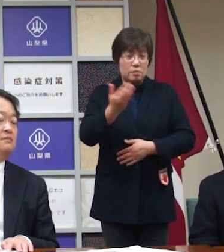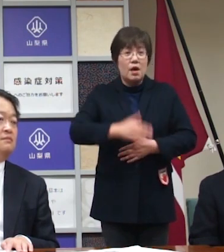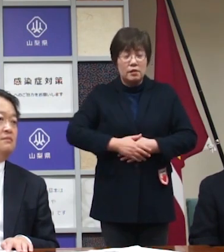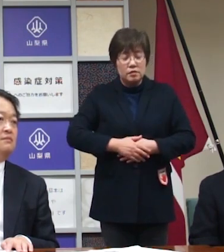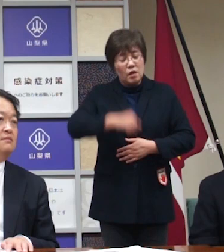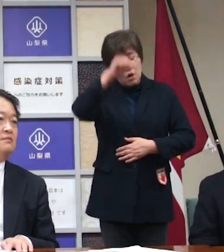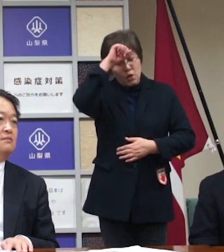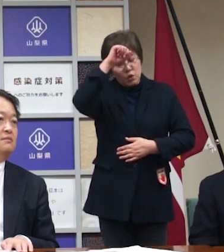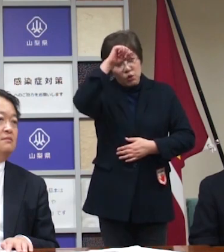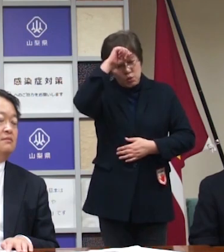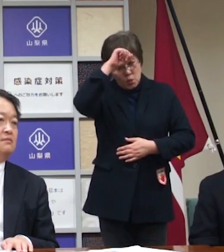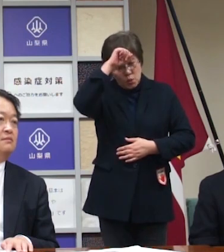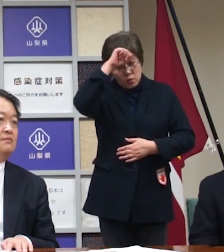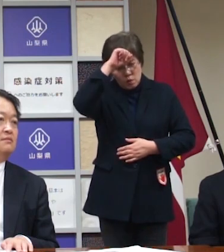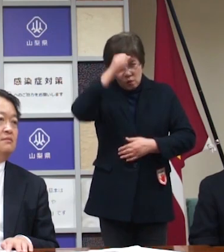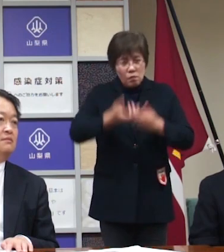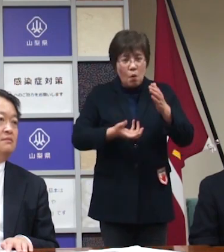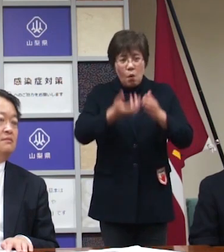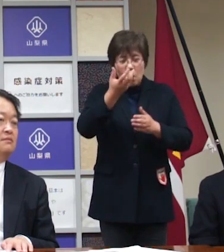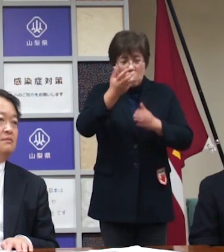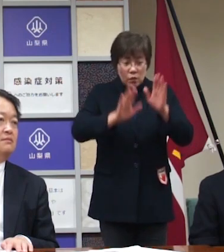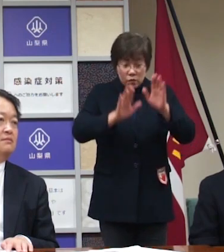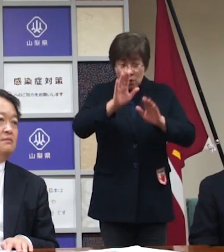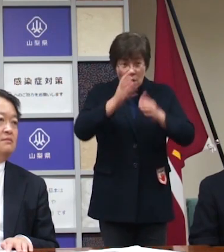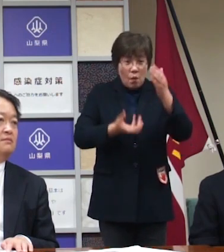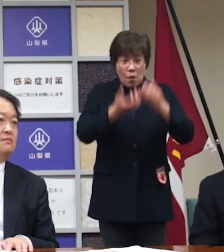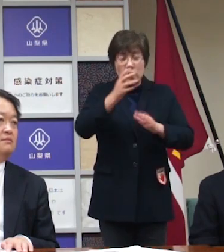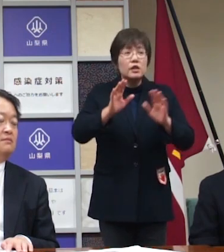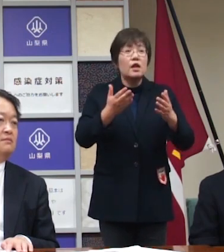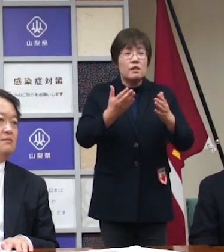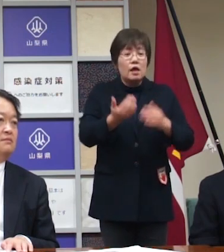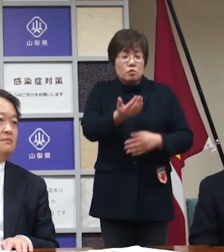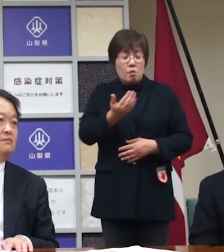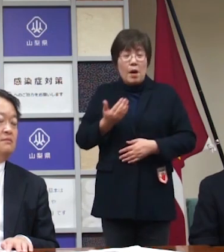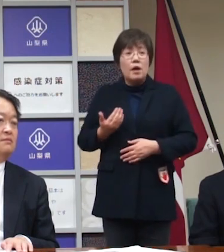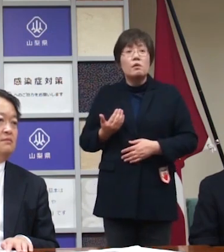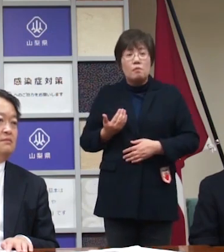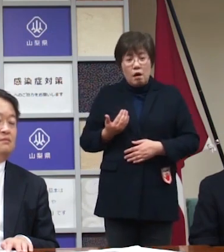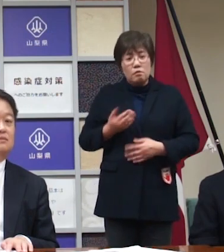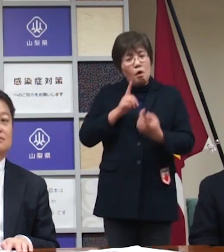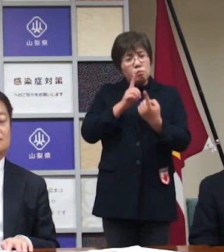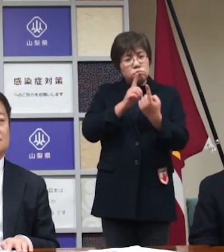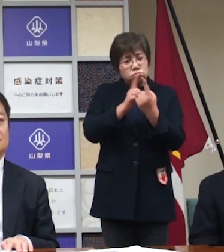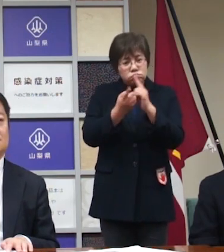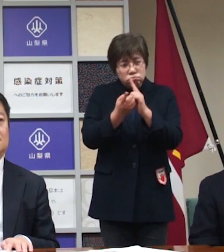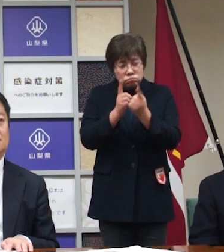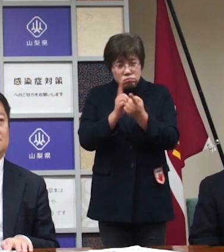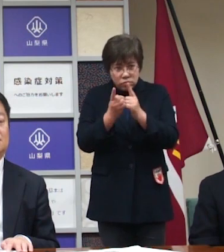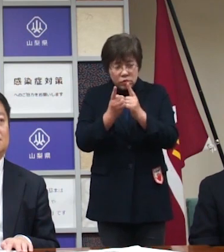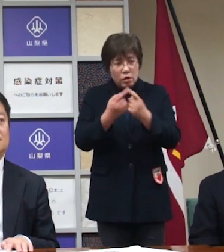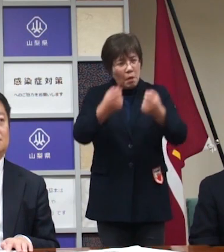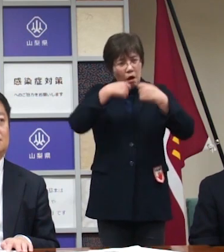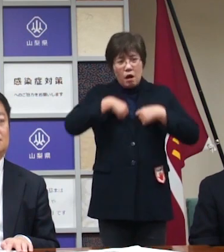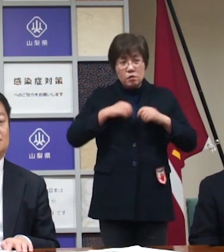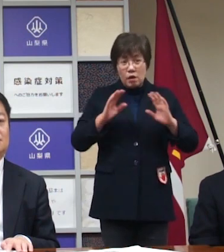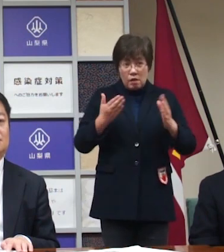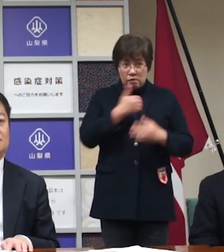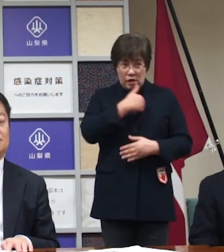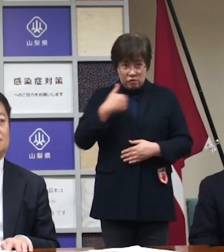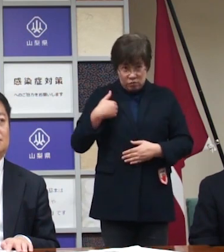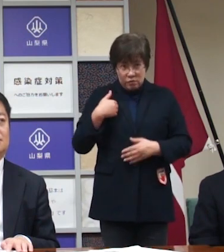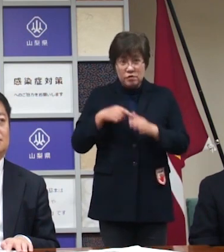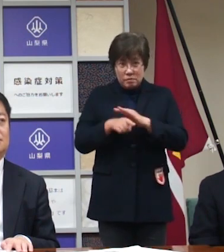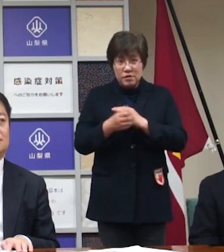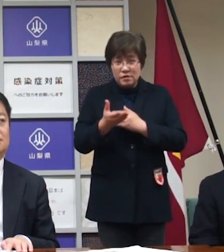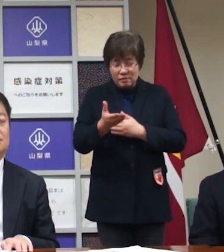状が出ていない段階では多少の接触があっても感染の恐れはそんなにないということなんですね、今の話